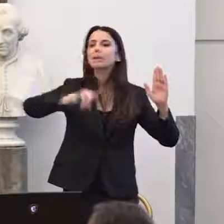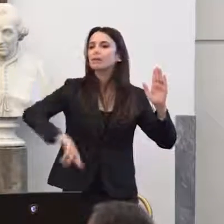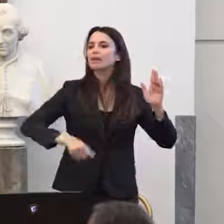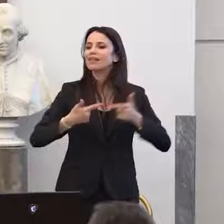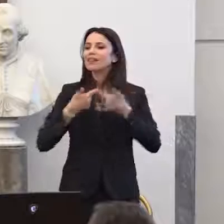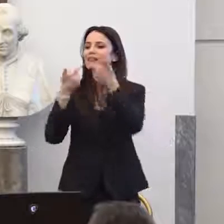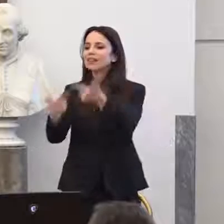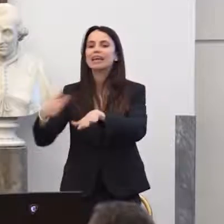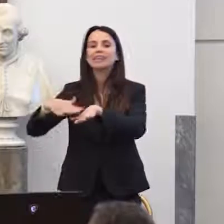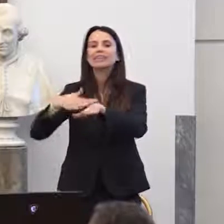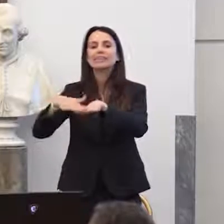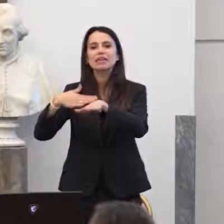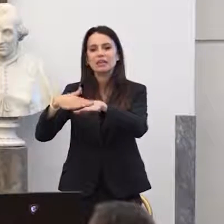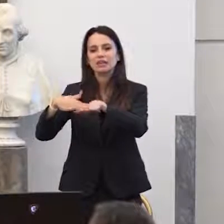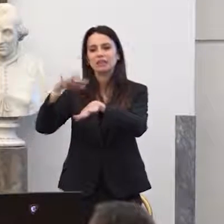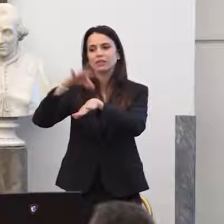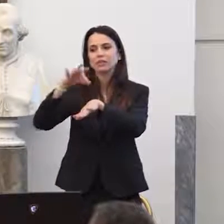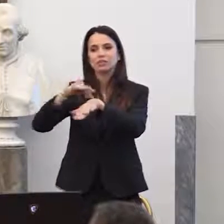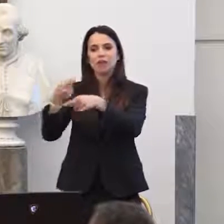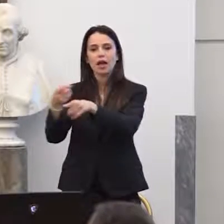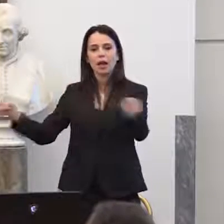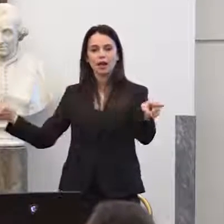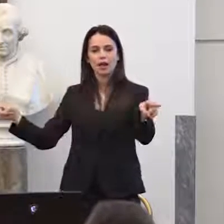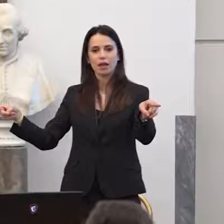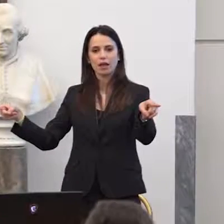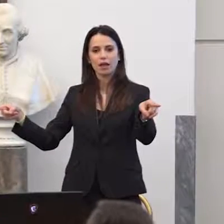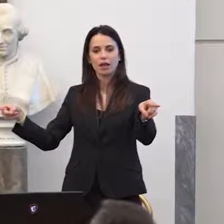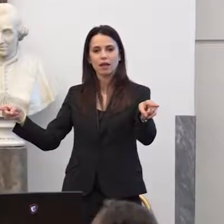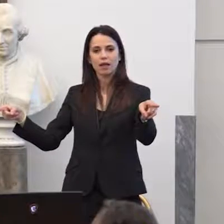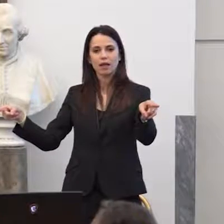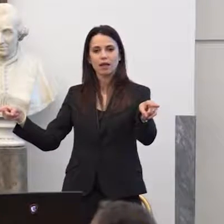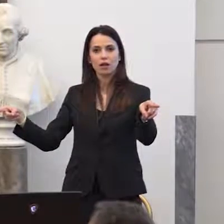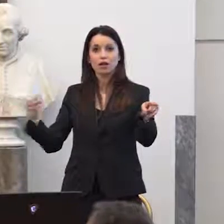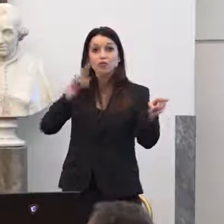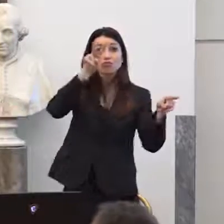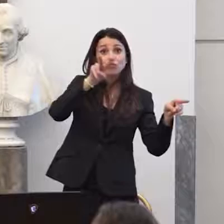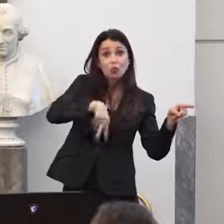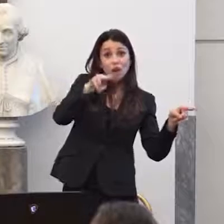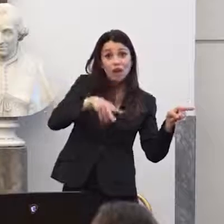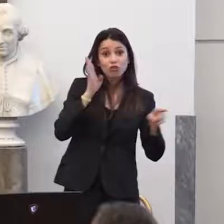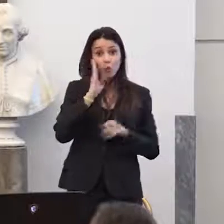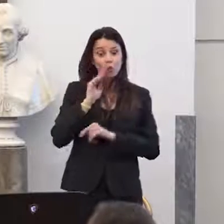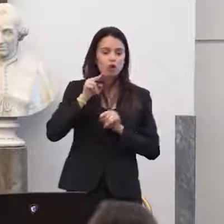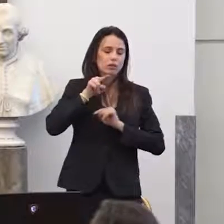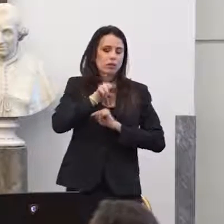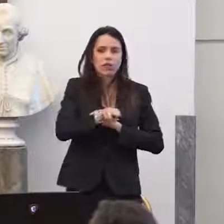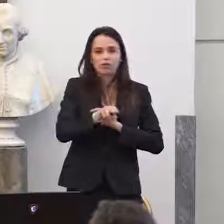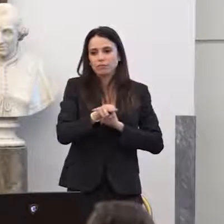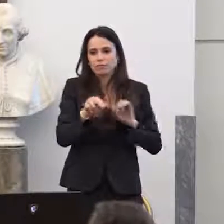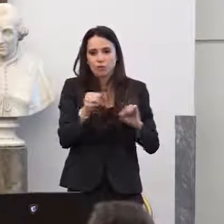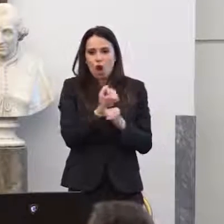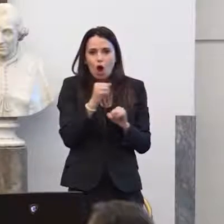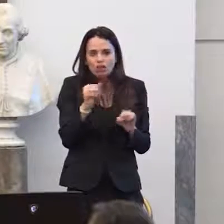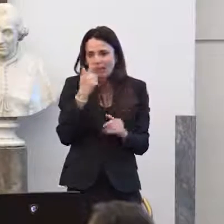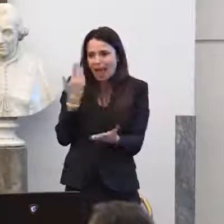Pensare che 1200 posti letto fossero sufficienti a livello nazionale era evidentemente un dato non